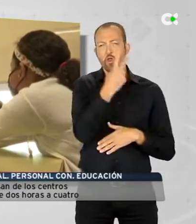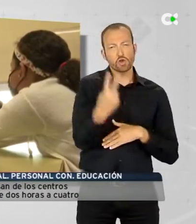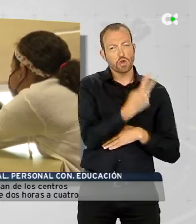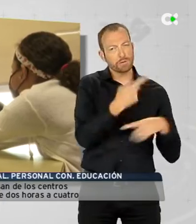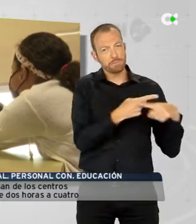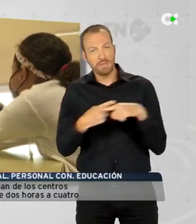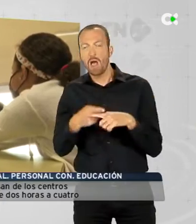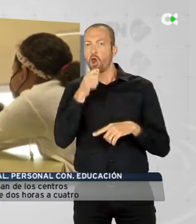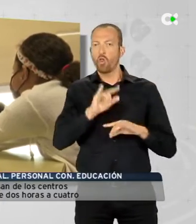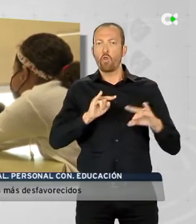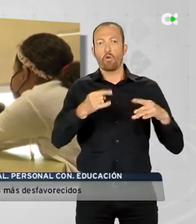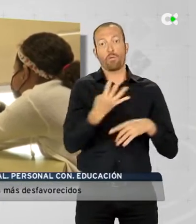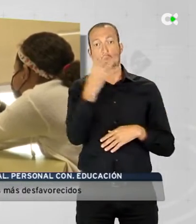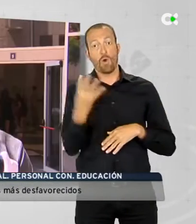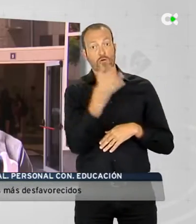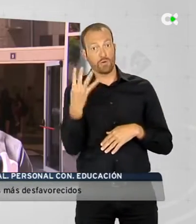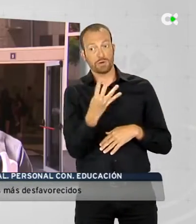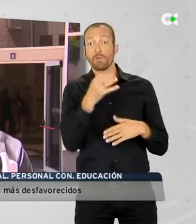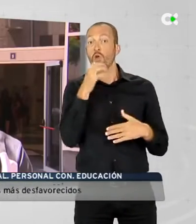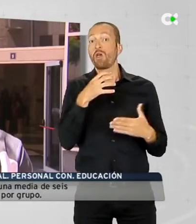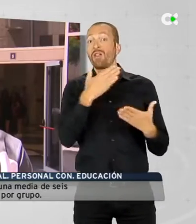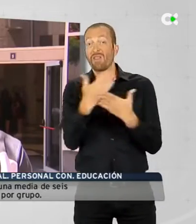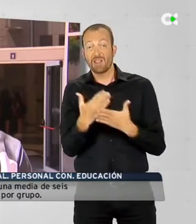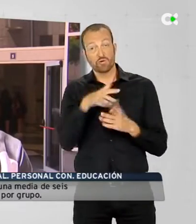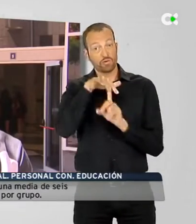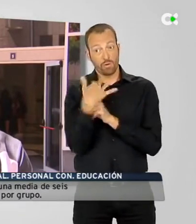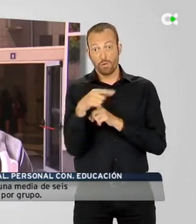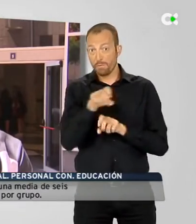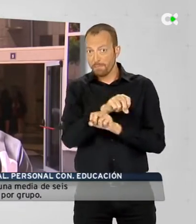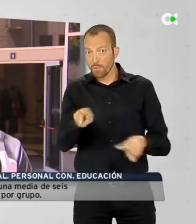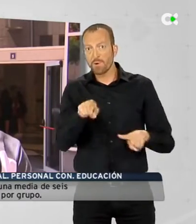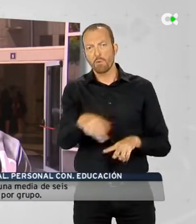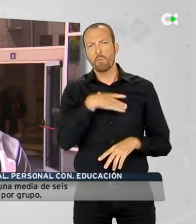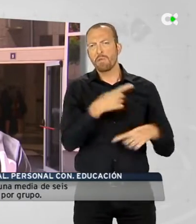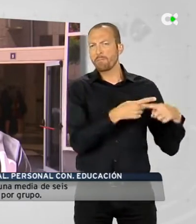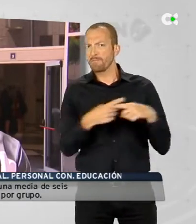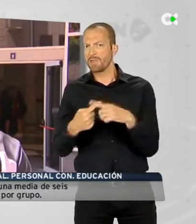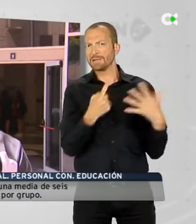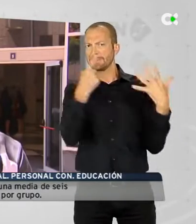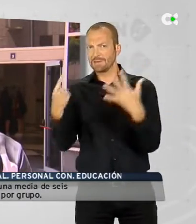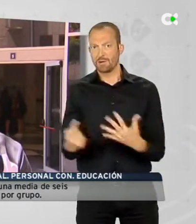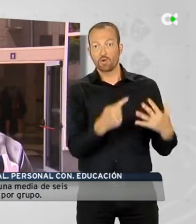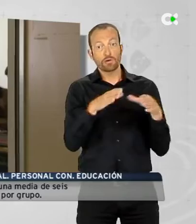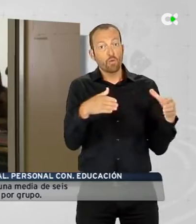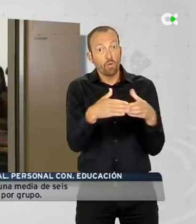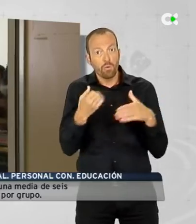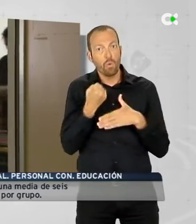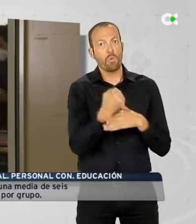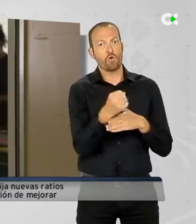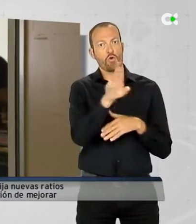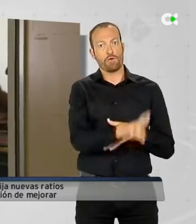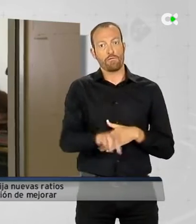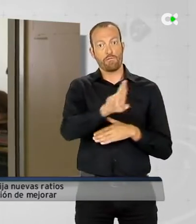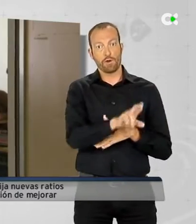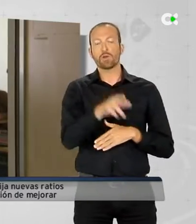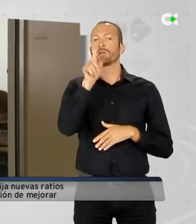a 4, pero los centros más desfavorecidos van a tener una media de 6 horas por grupo. El acuerdo